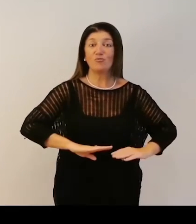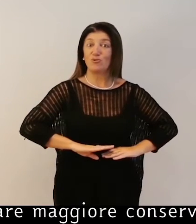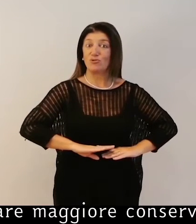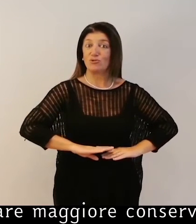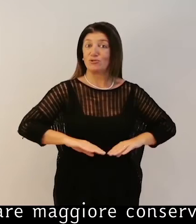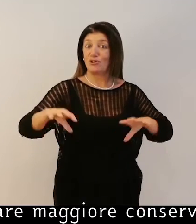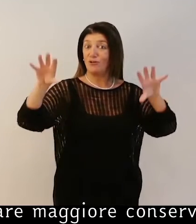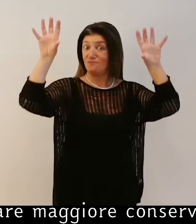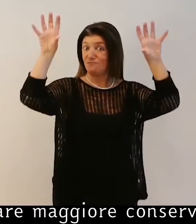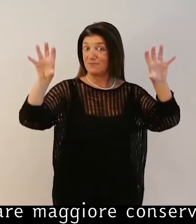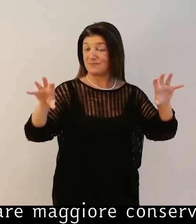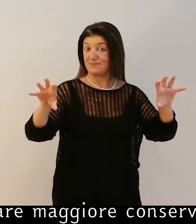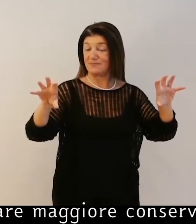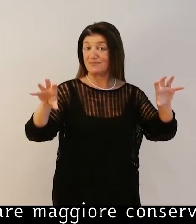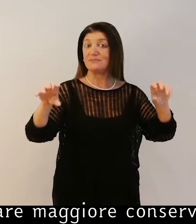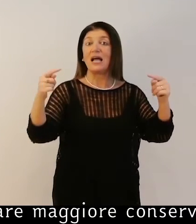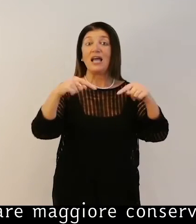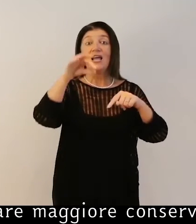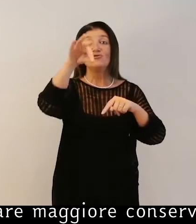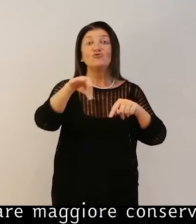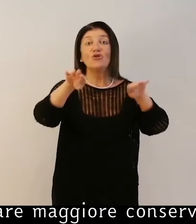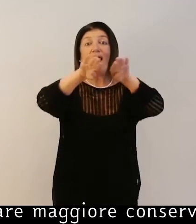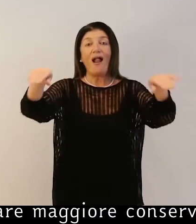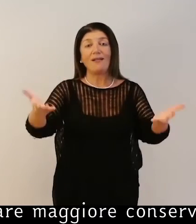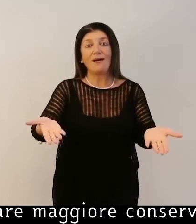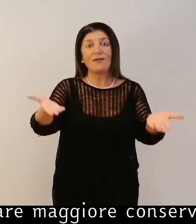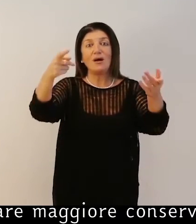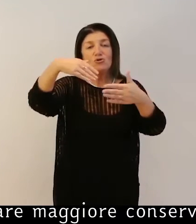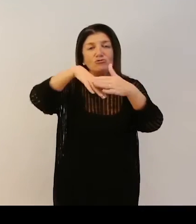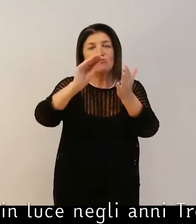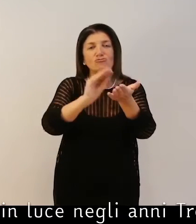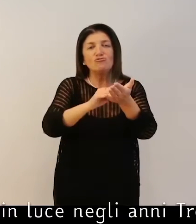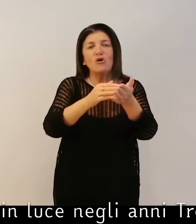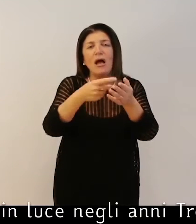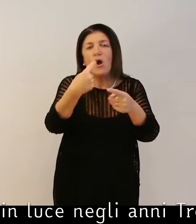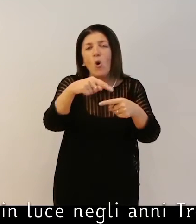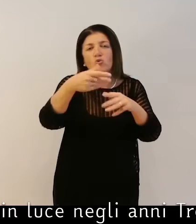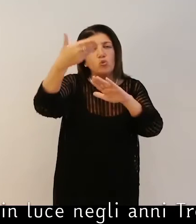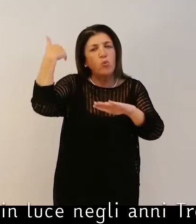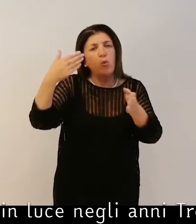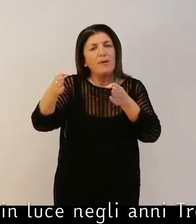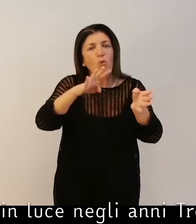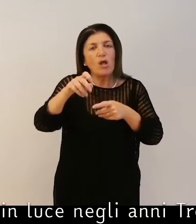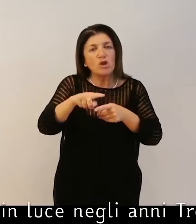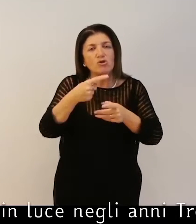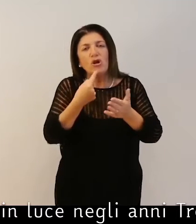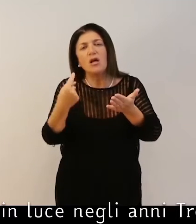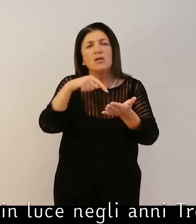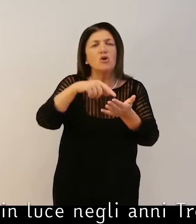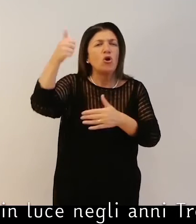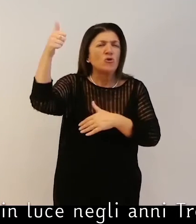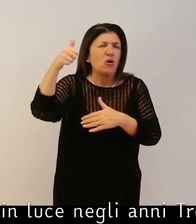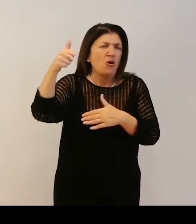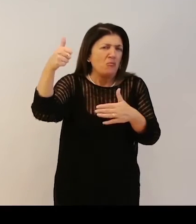L'altare maggiore conserva alcune parti quattrocentesche, rimessa in luce negli anni 30 del